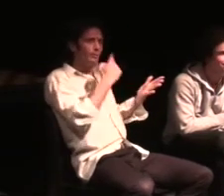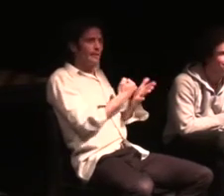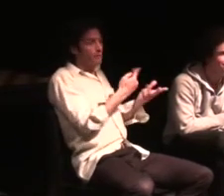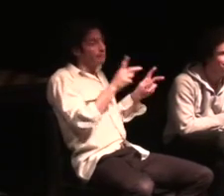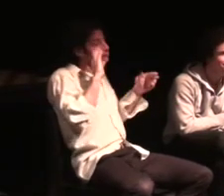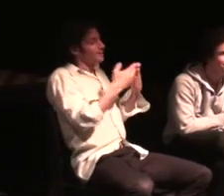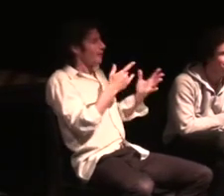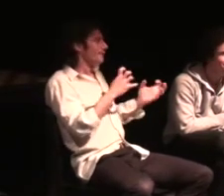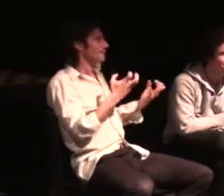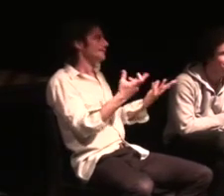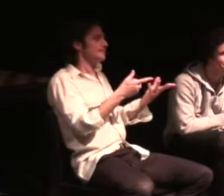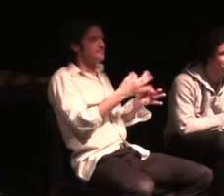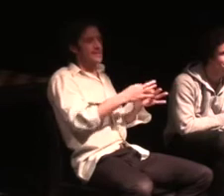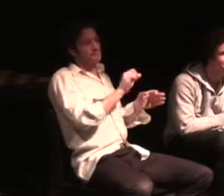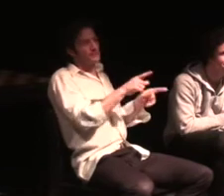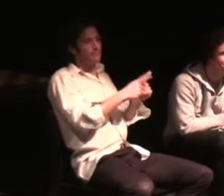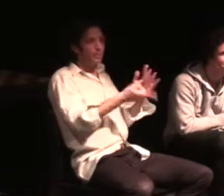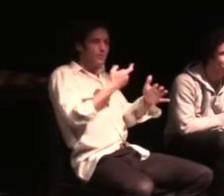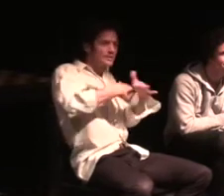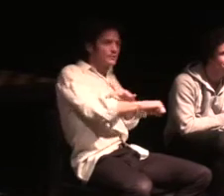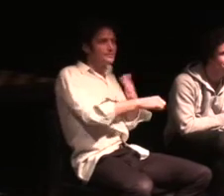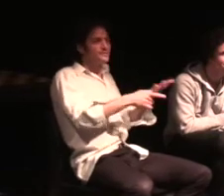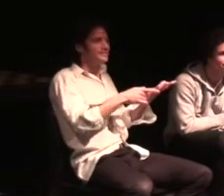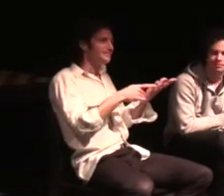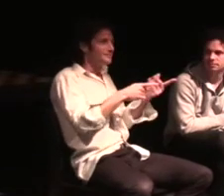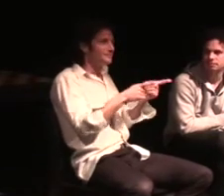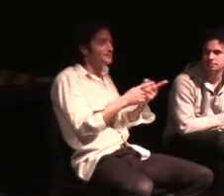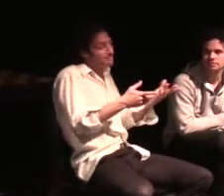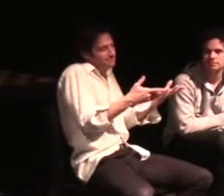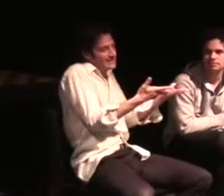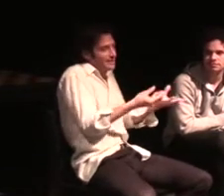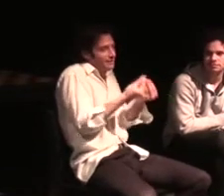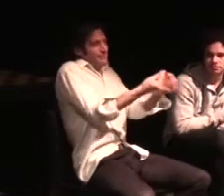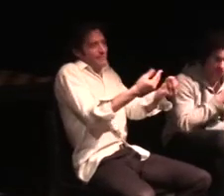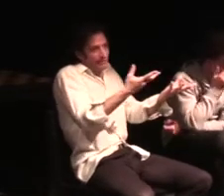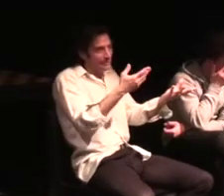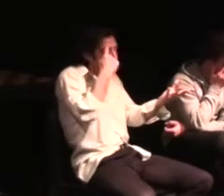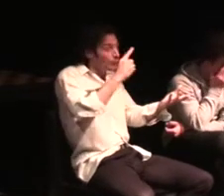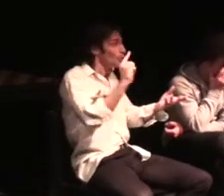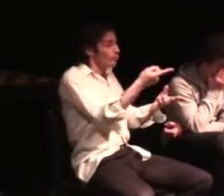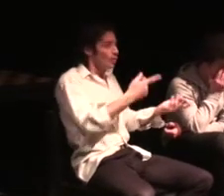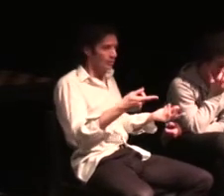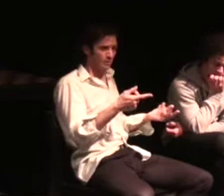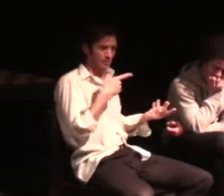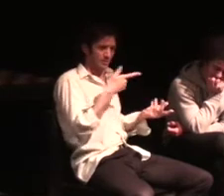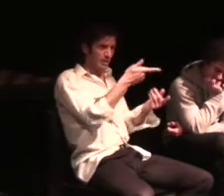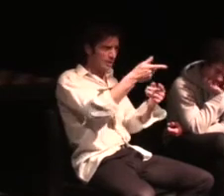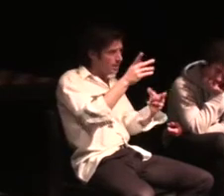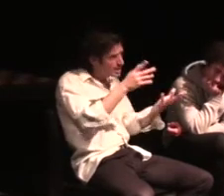donc on avait un peu oublié ça, et avec Alexandre on a eu envie de revenir un petit peu à cette origine-là, à ça, un spectacle pour